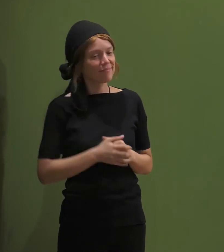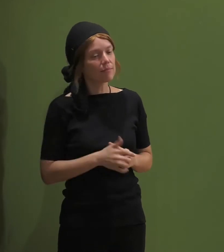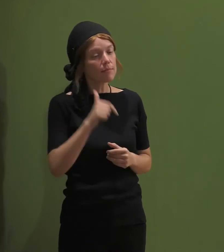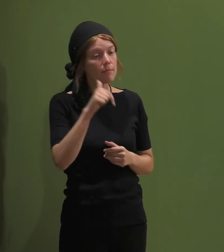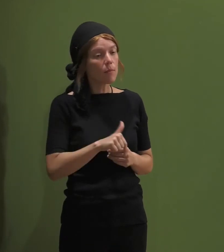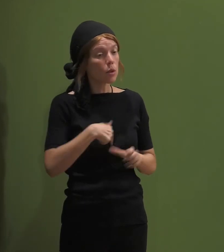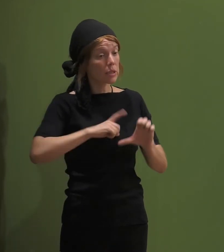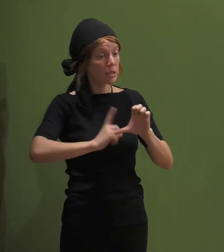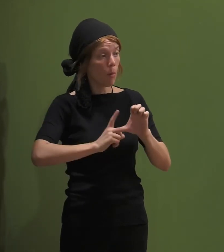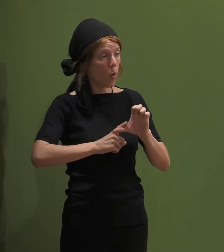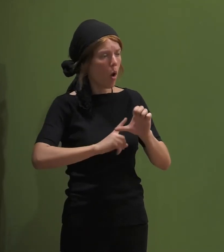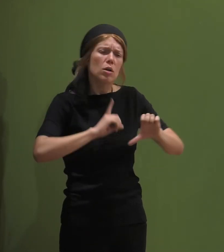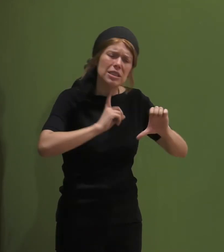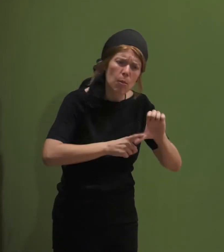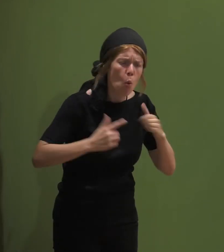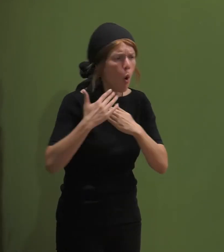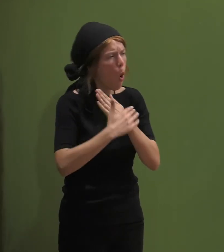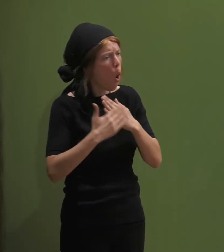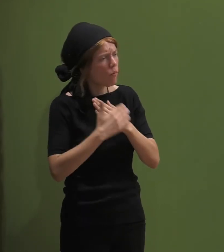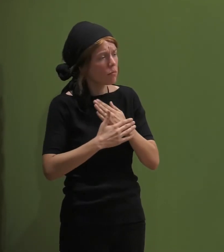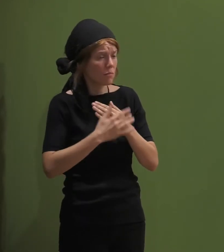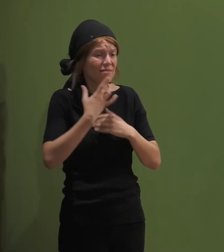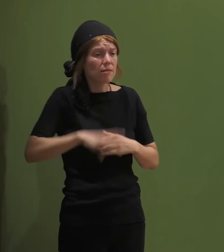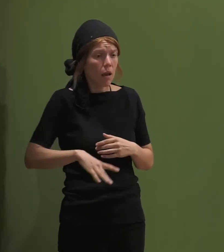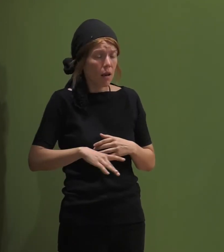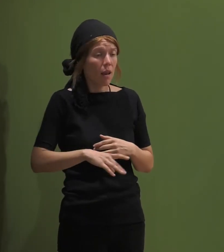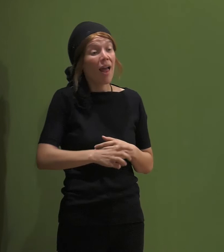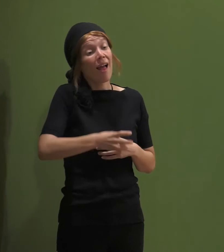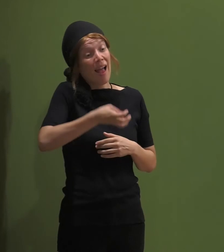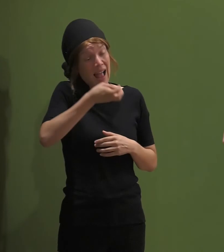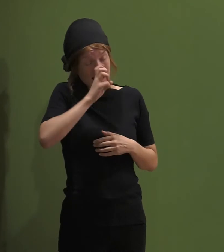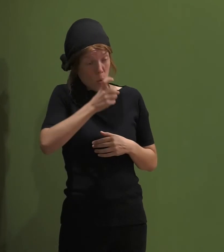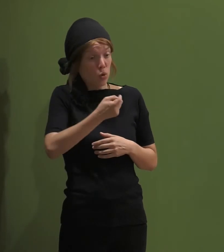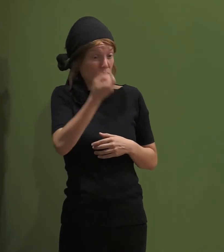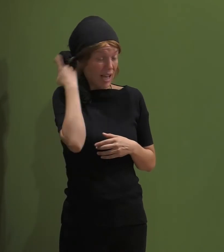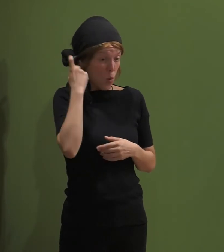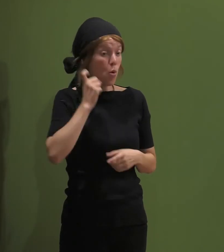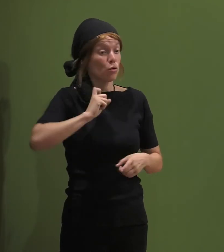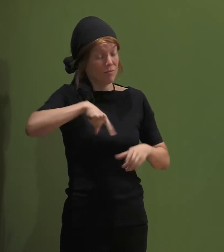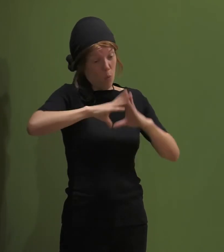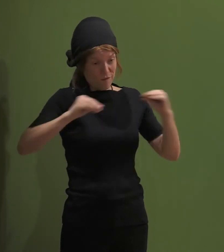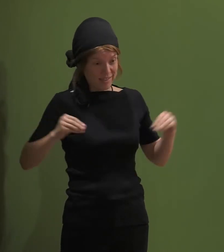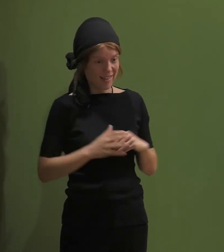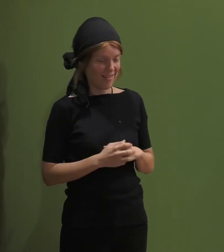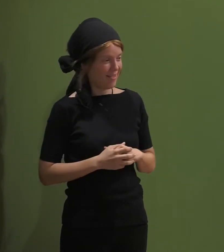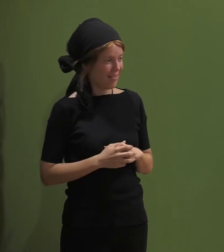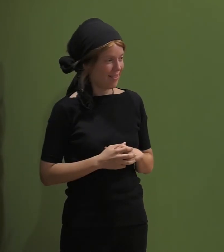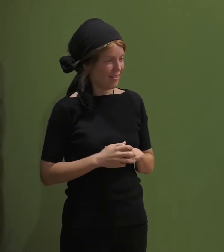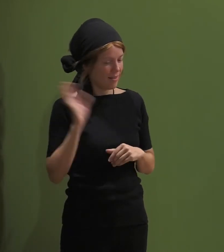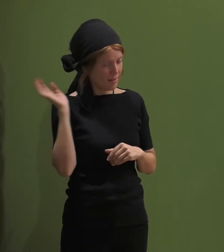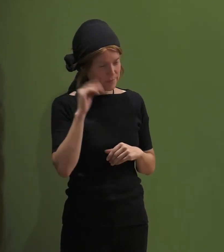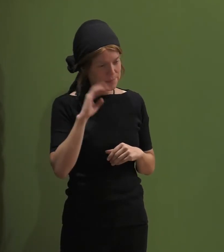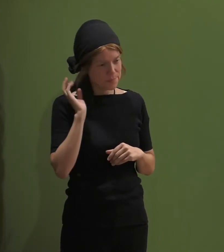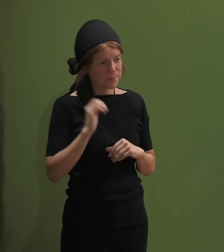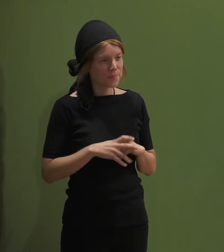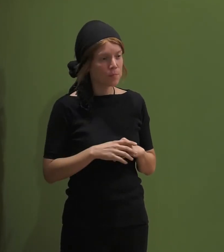Hoy en Extremadura, o Extremadura, la gobierna antiguos alumnos de la UEX y profesores en activo de la propia universidad, ¿no?